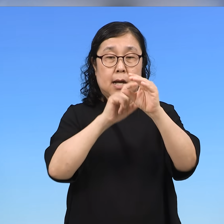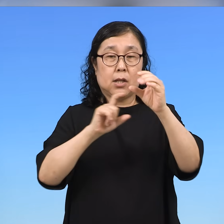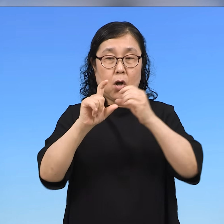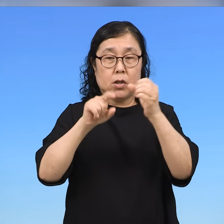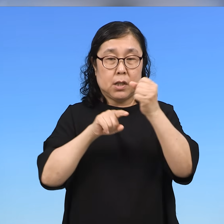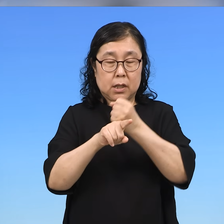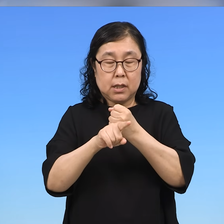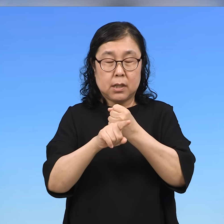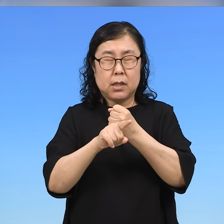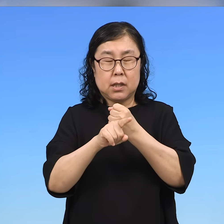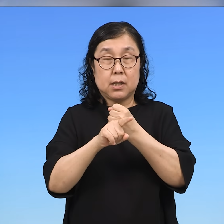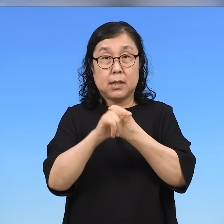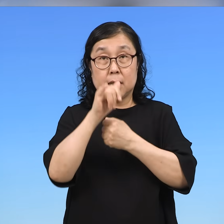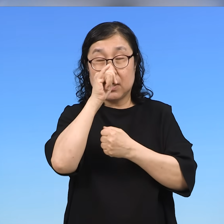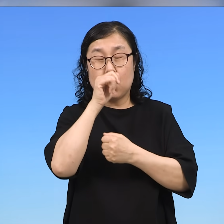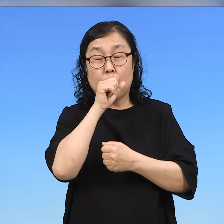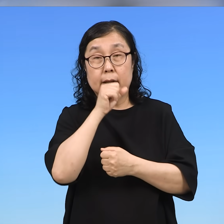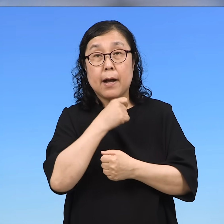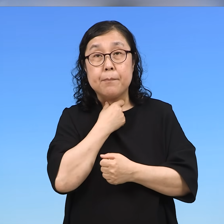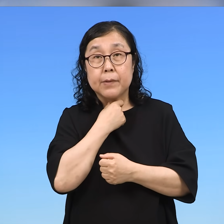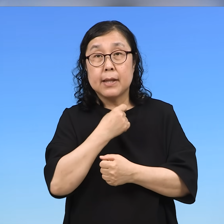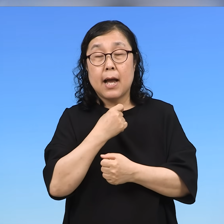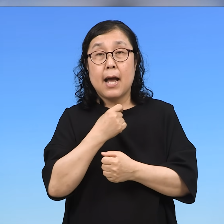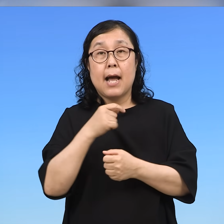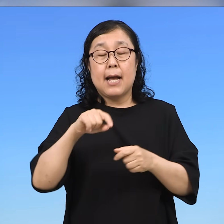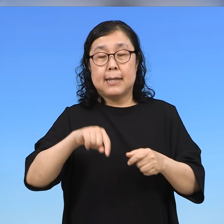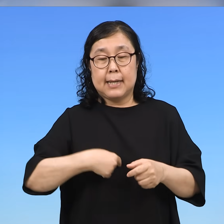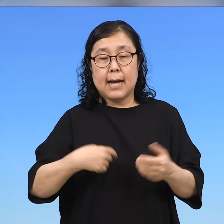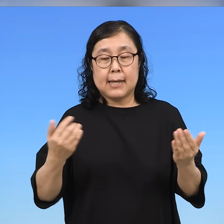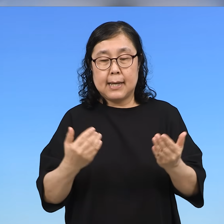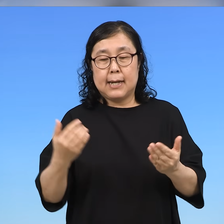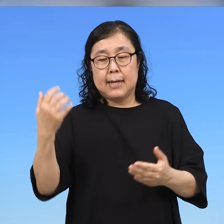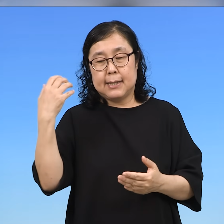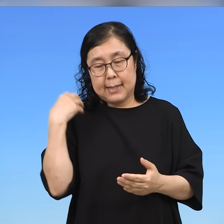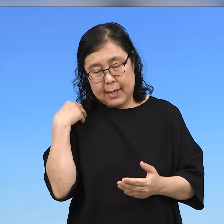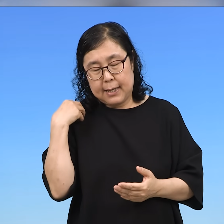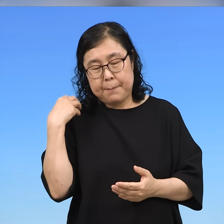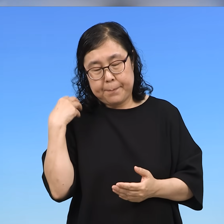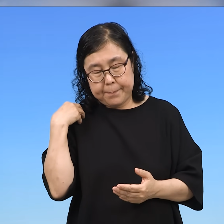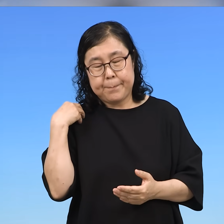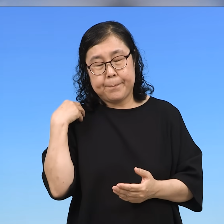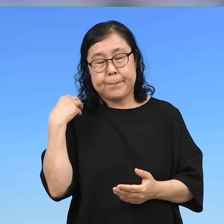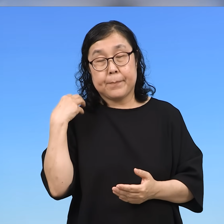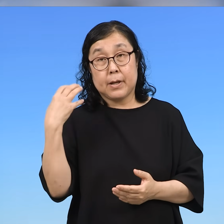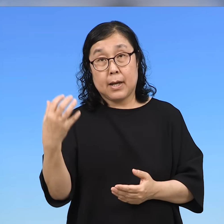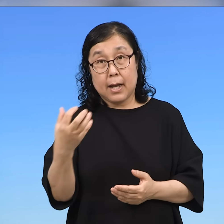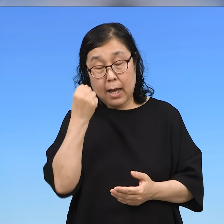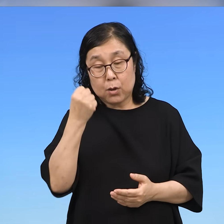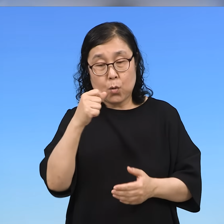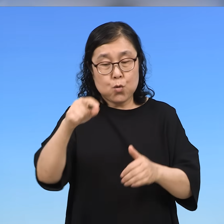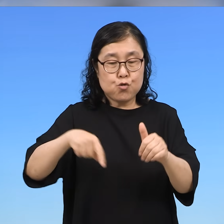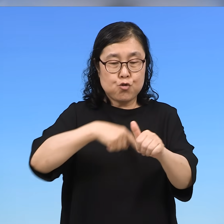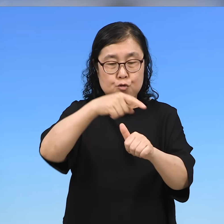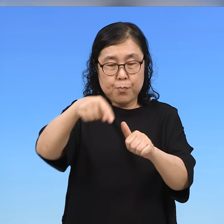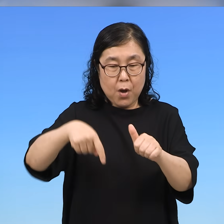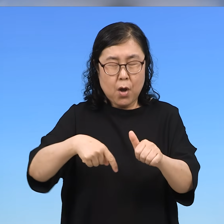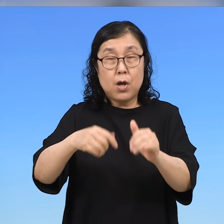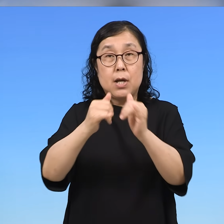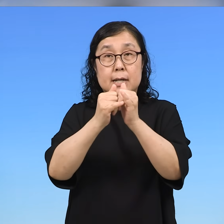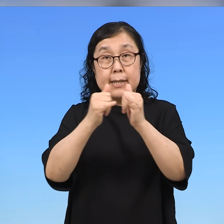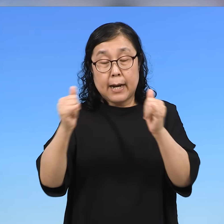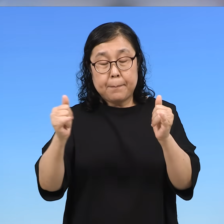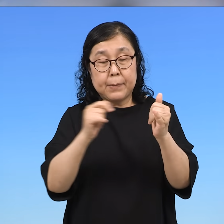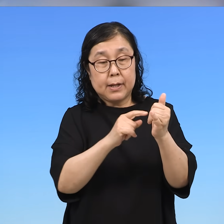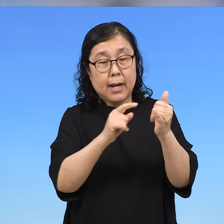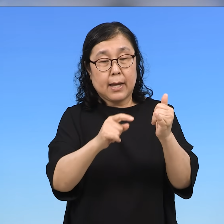더 덧붙이기 원합니다. 어른은요, 자기 일에 책임을 지는 사람일 뿐만 아니라